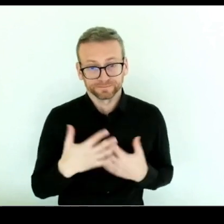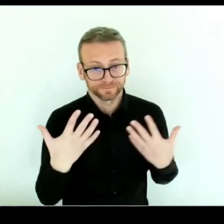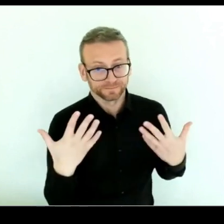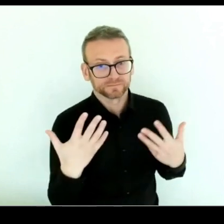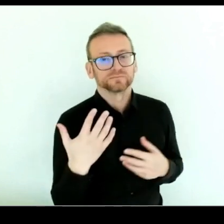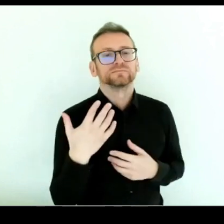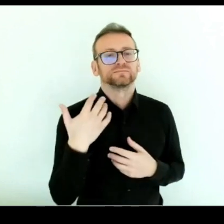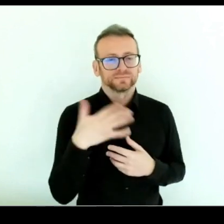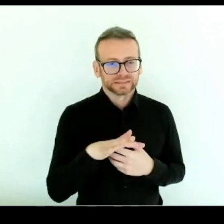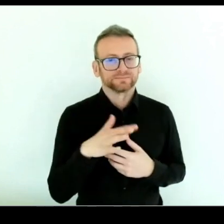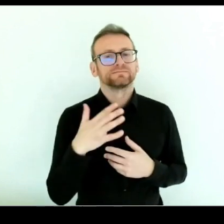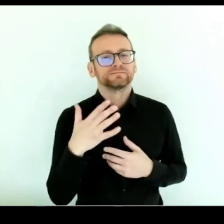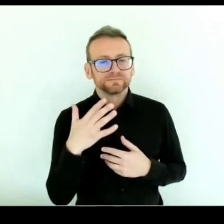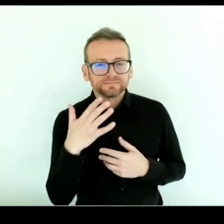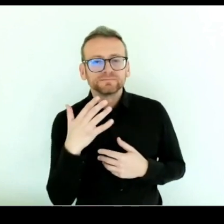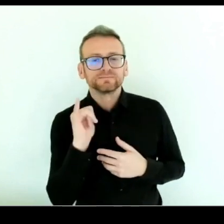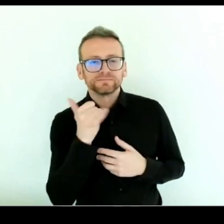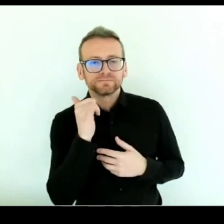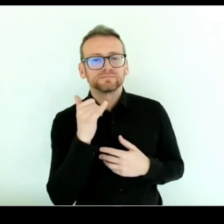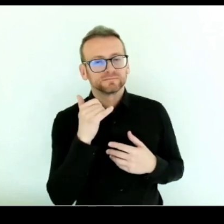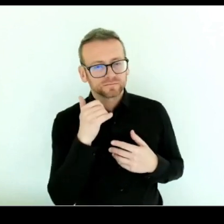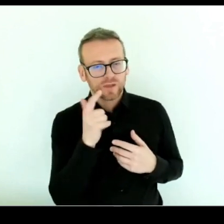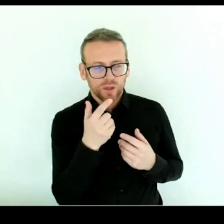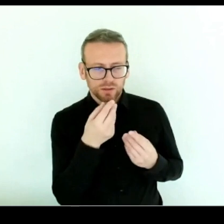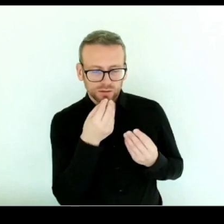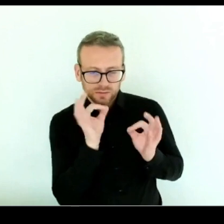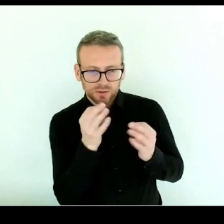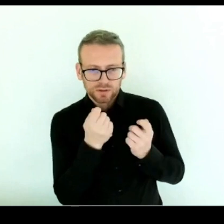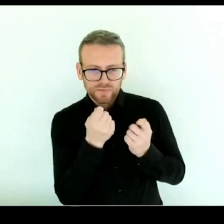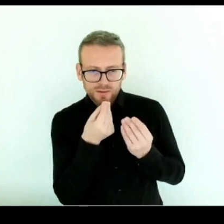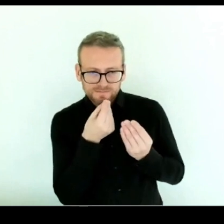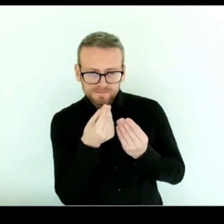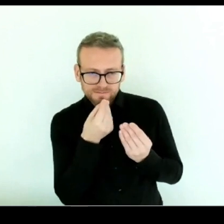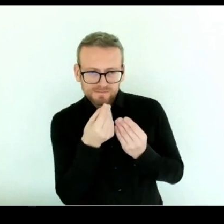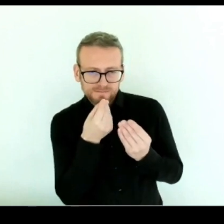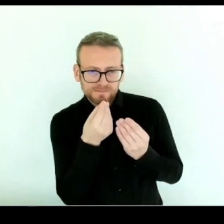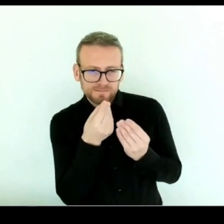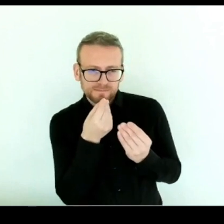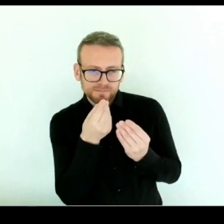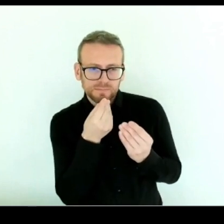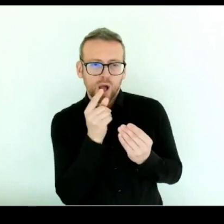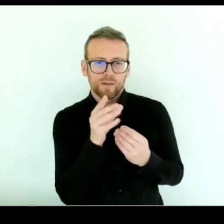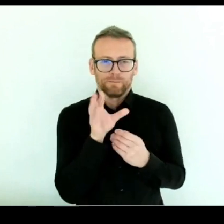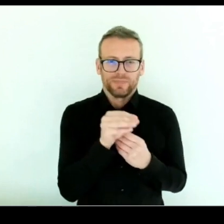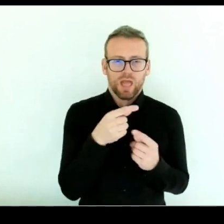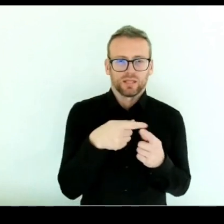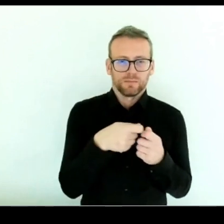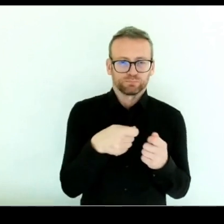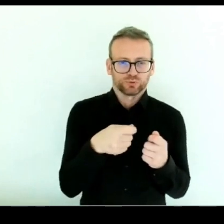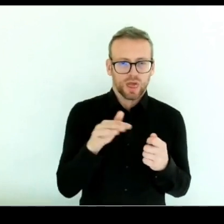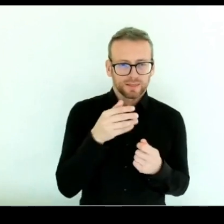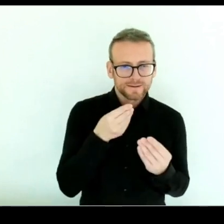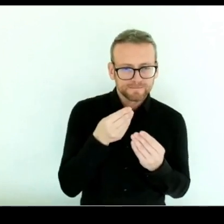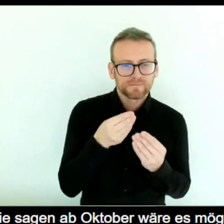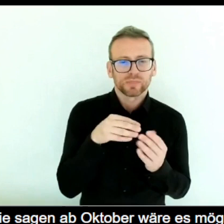je nachdem, wie stark das jetzt in Anspruch genommen wird. Aber das ist schon in einem höheren zweistelligen Millionenbereich.